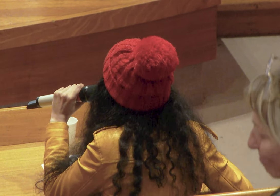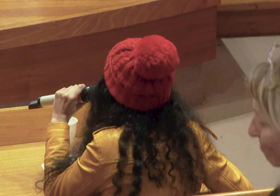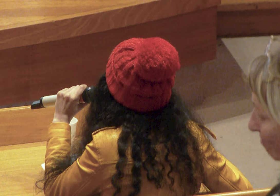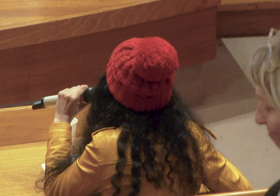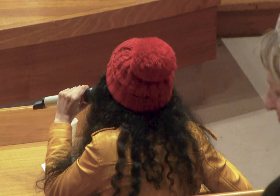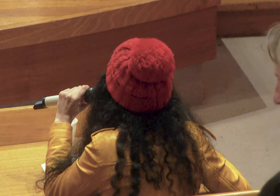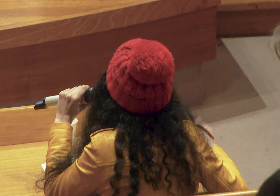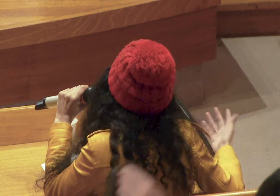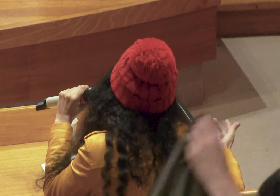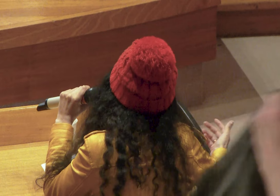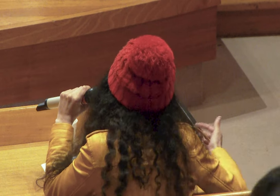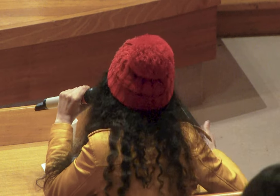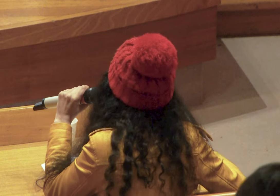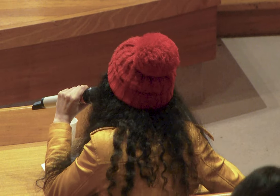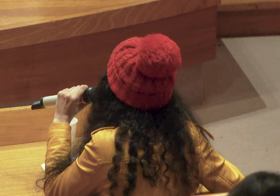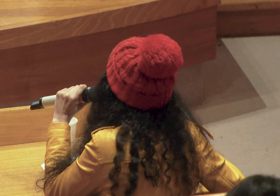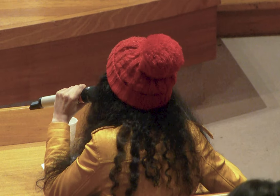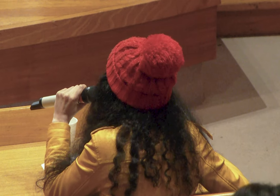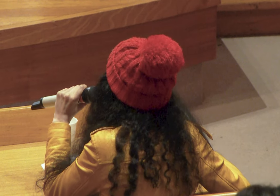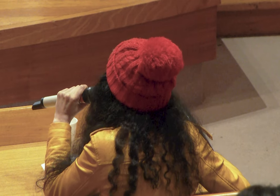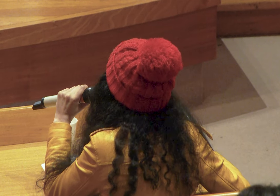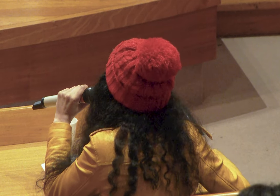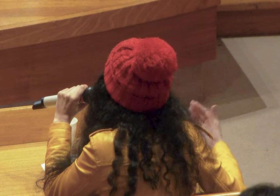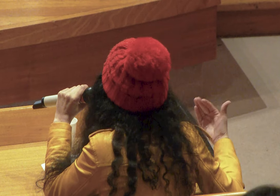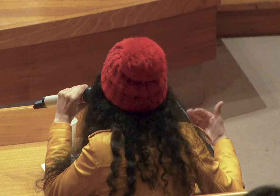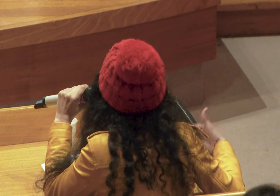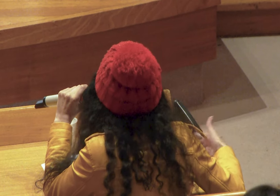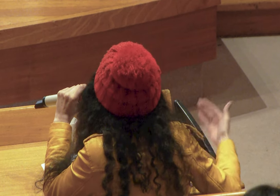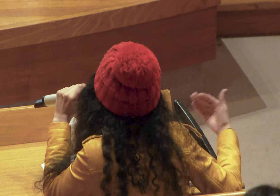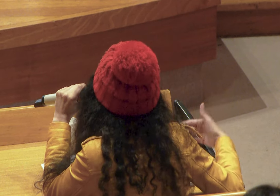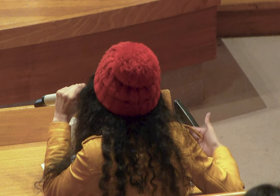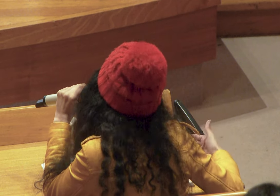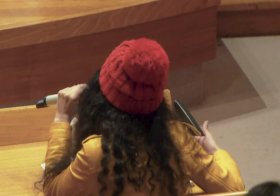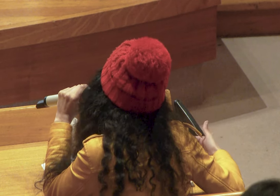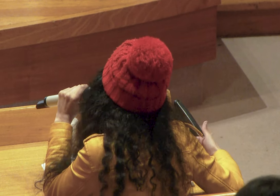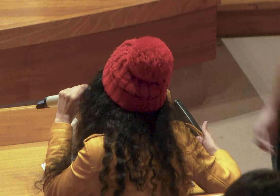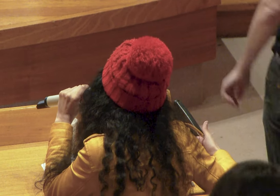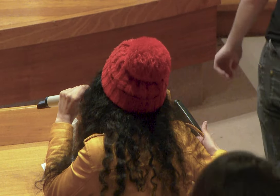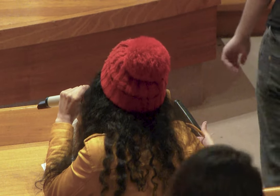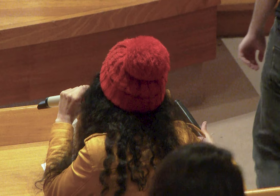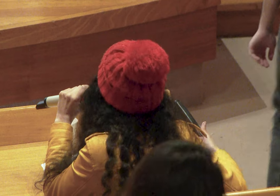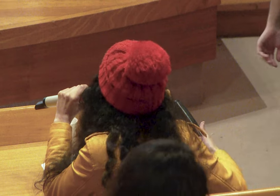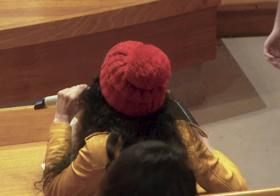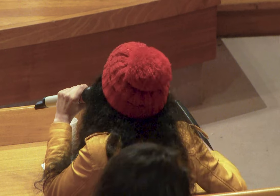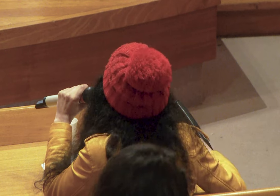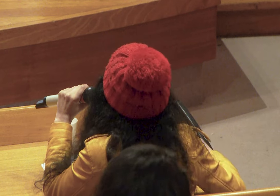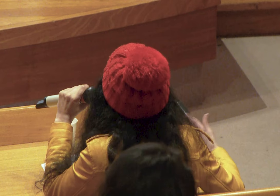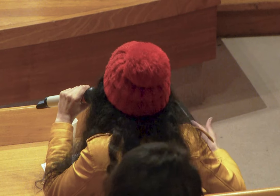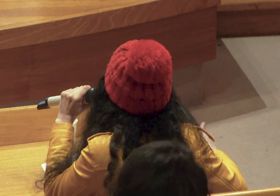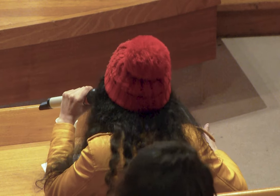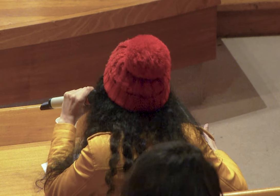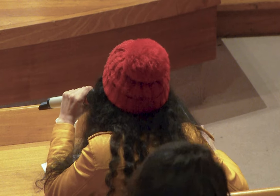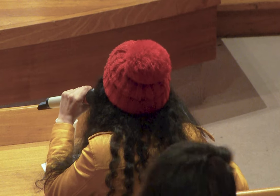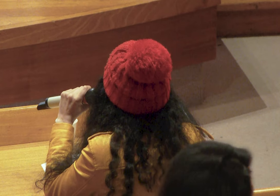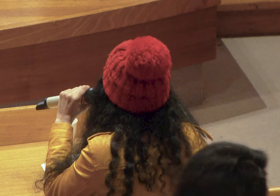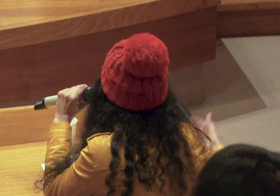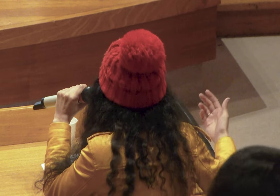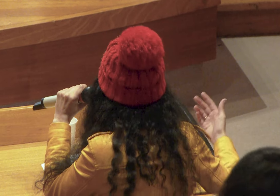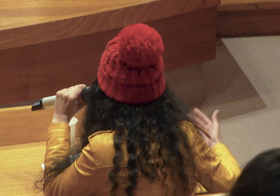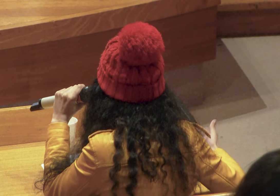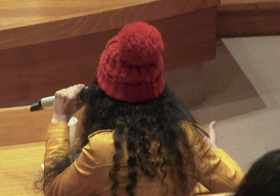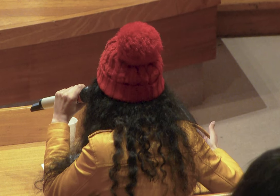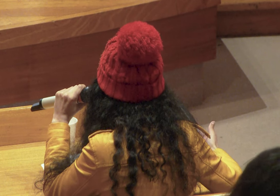faut nous aider parce que pauvres petits handicapés, alors qu'il faut continuer à montrer que nous sommes une richesse. La diversité est une